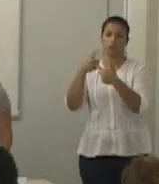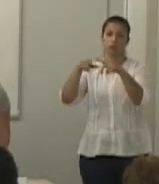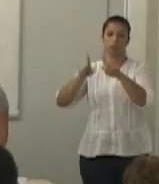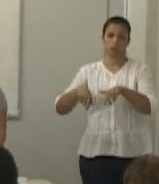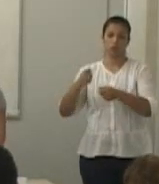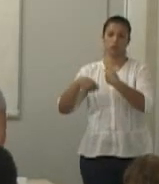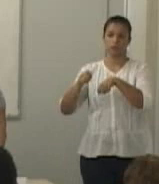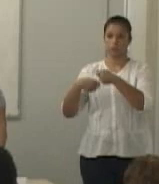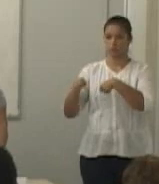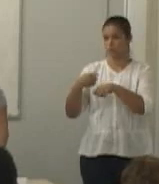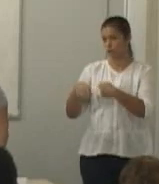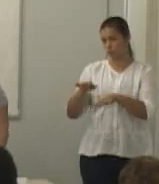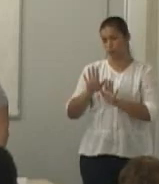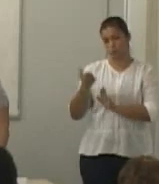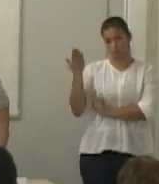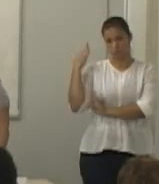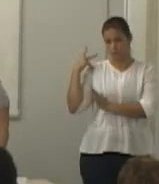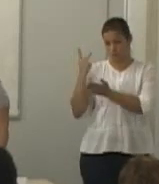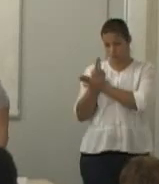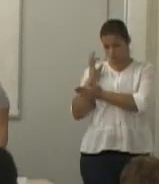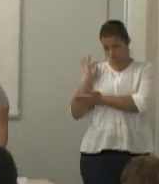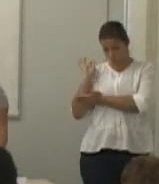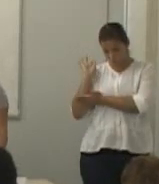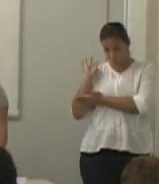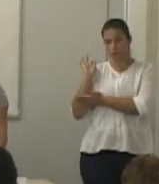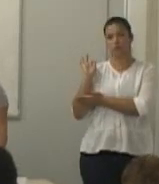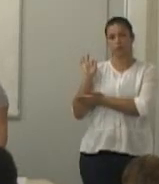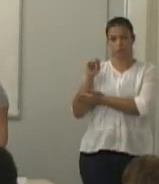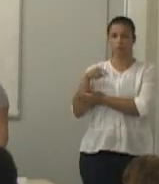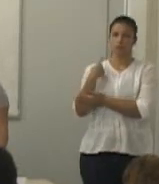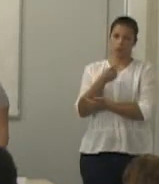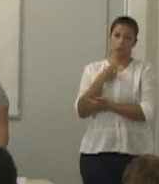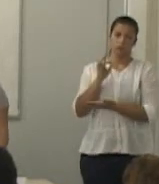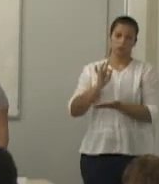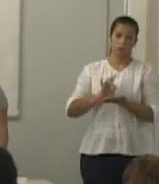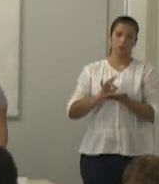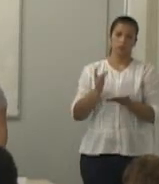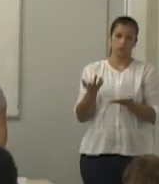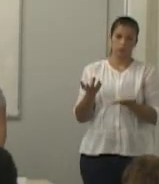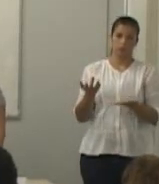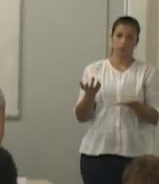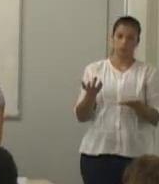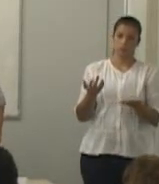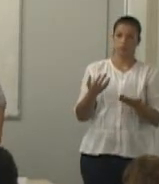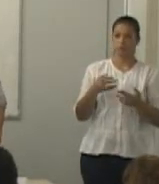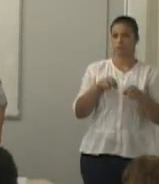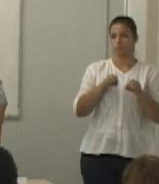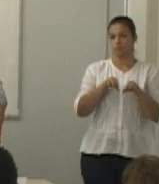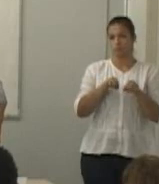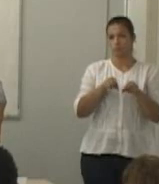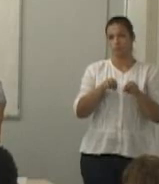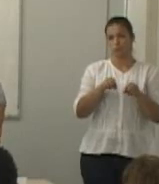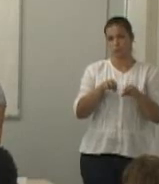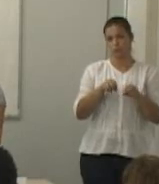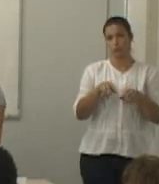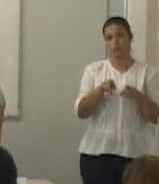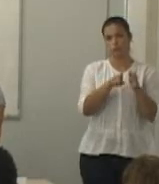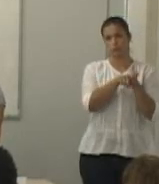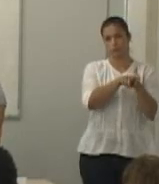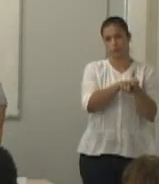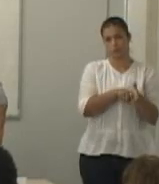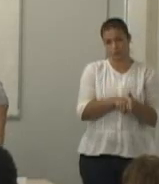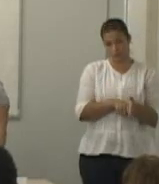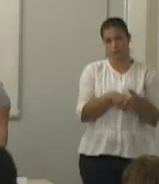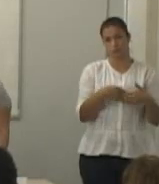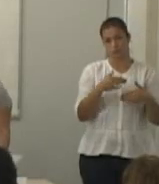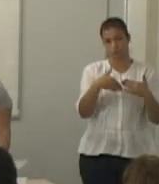tem sido feito nos últimos anos na nossa casa apesar de sermos uma instituição de ensino pesquisa e extensão o incentivo à